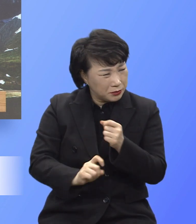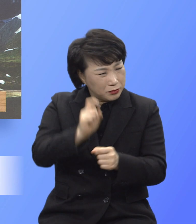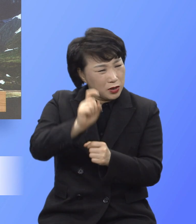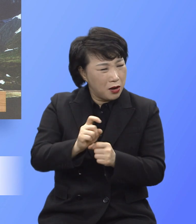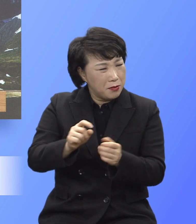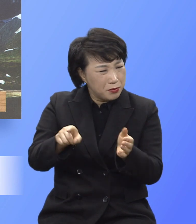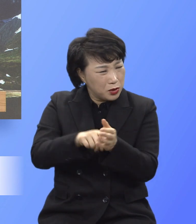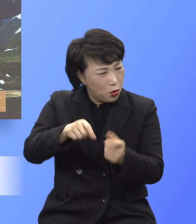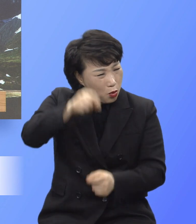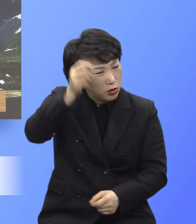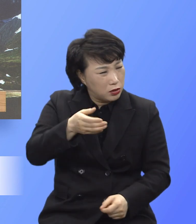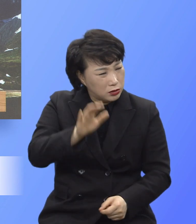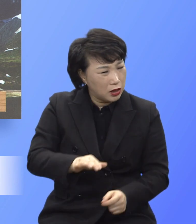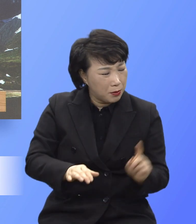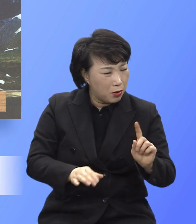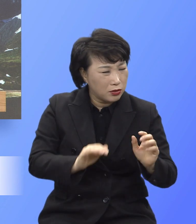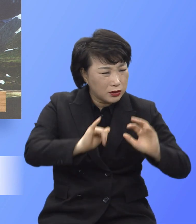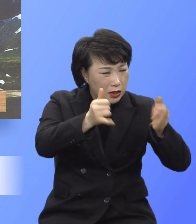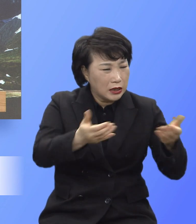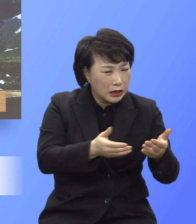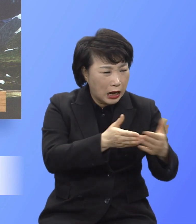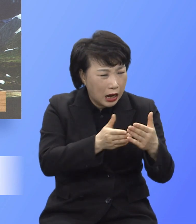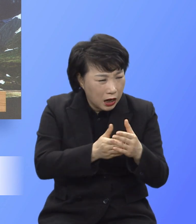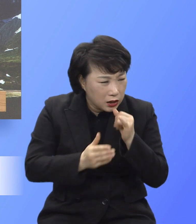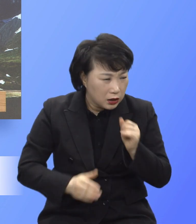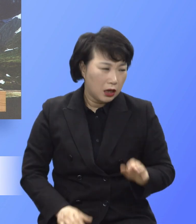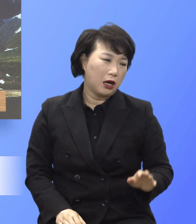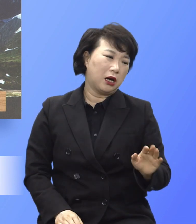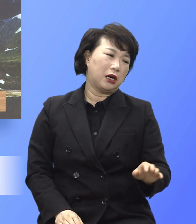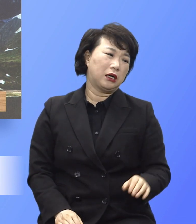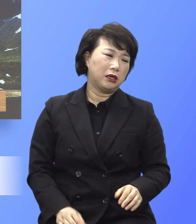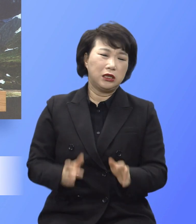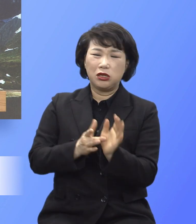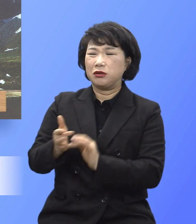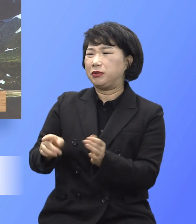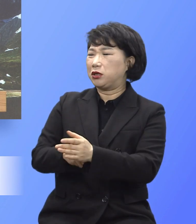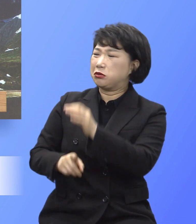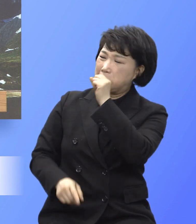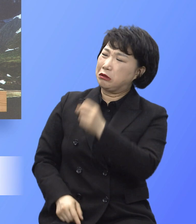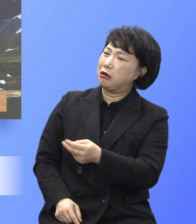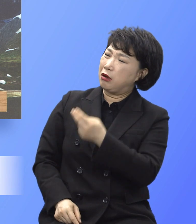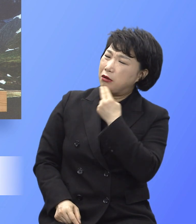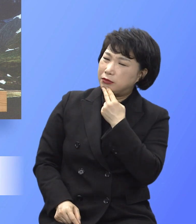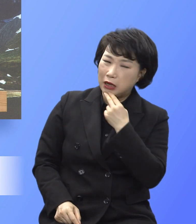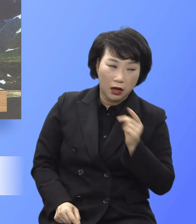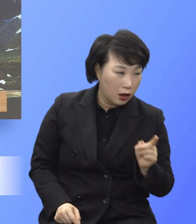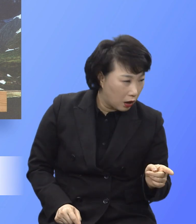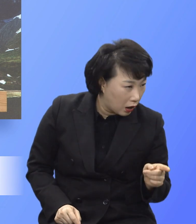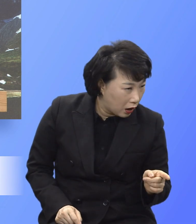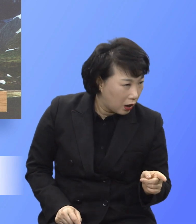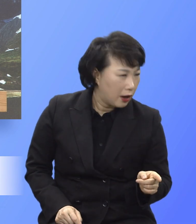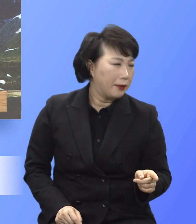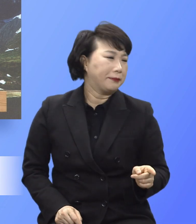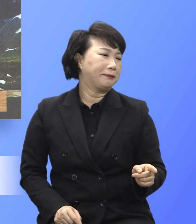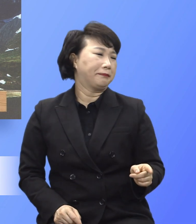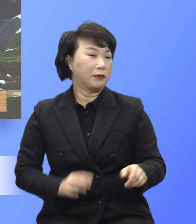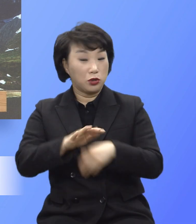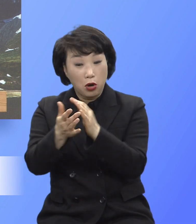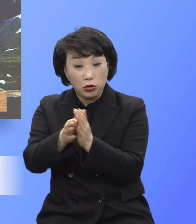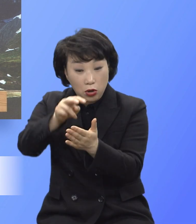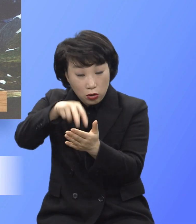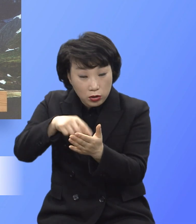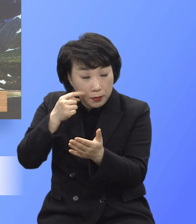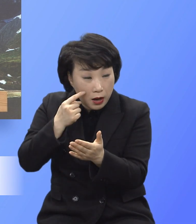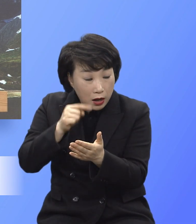뭔가 정말로 세상 것이 조금 안 됐기 때문에 예수 믿어도 되는 것도 없다 하는 사람은 당신은 성경이